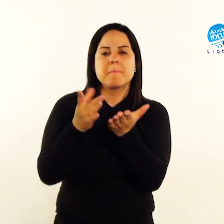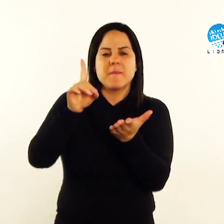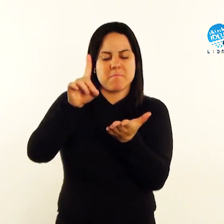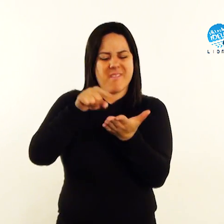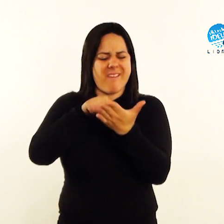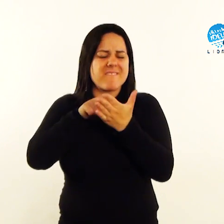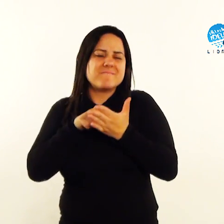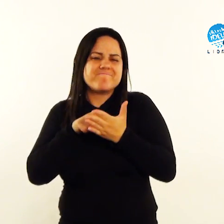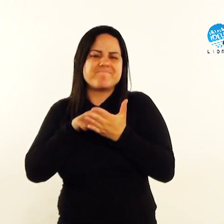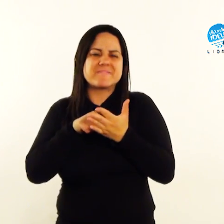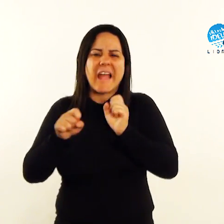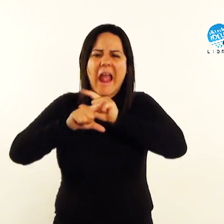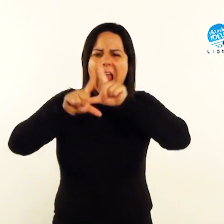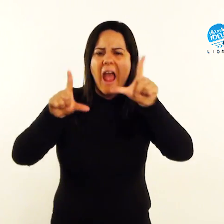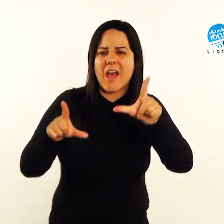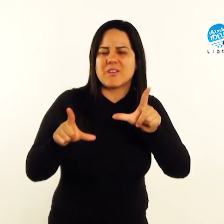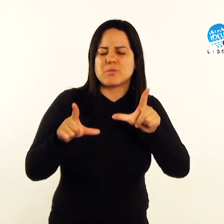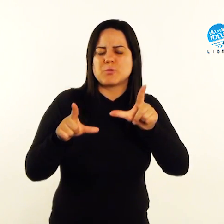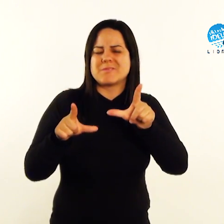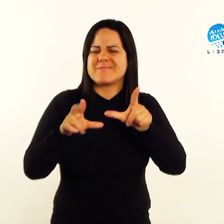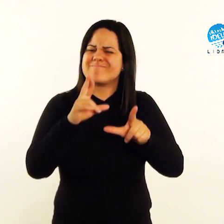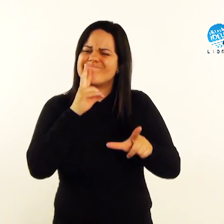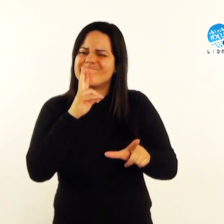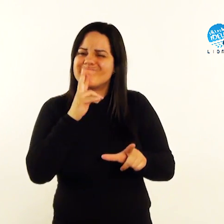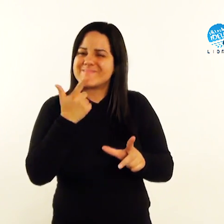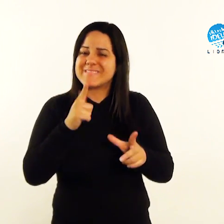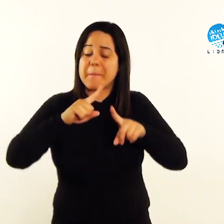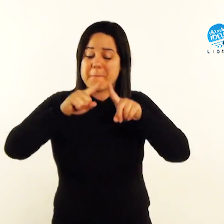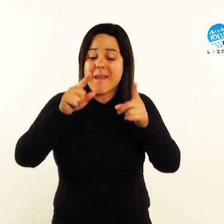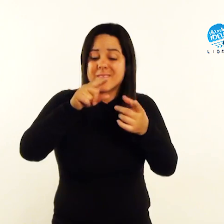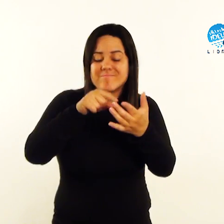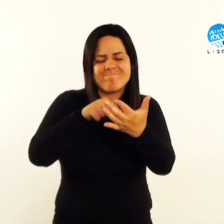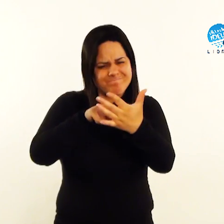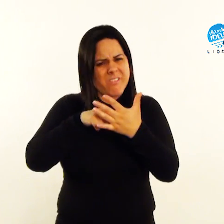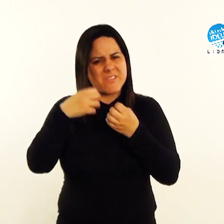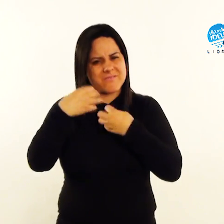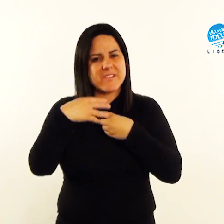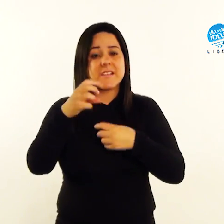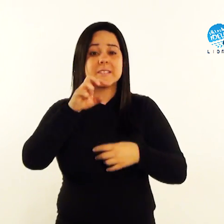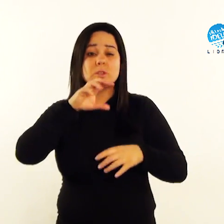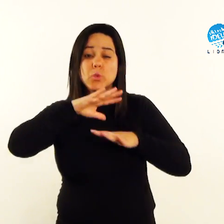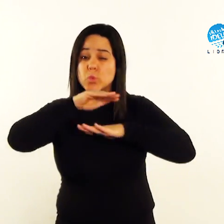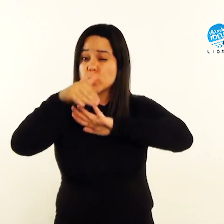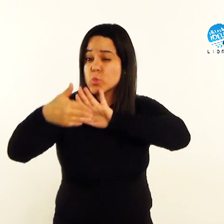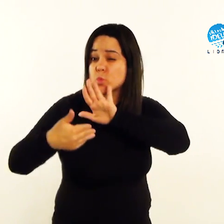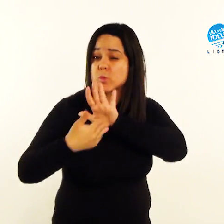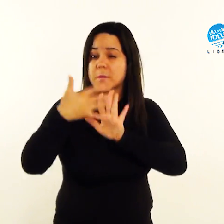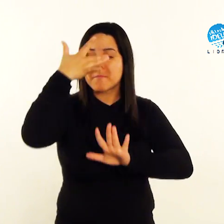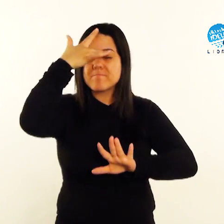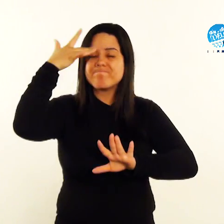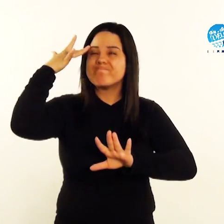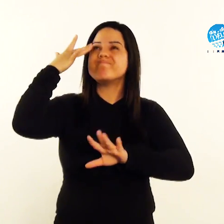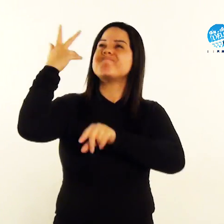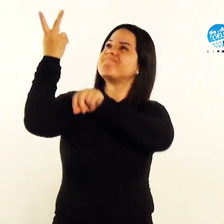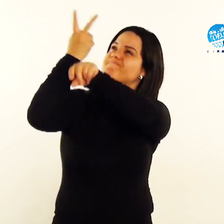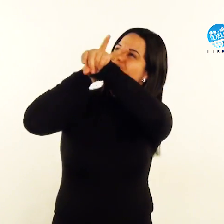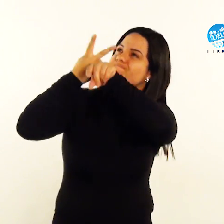responde exatamente, mas ela sempre vai ensinar essa grande verdade: todo aquele que busca a Deus de